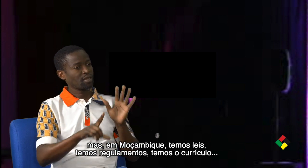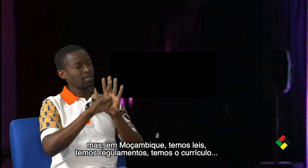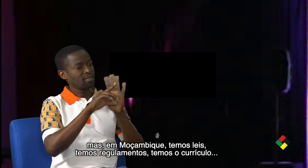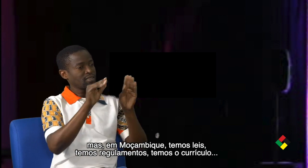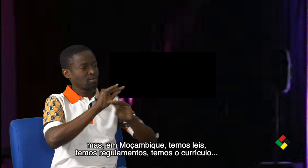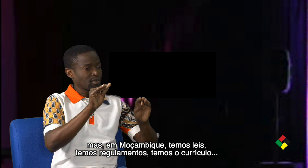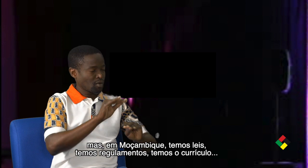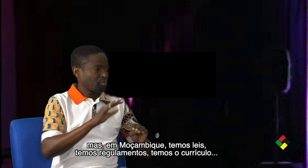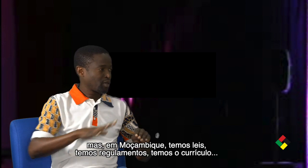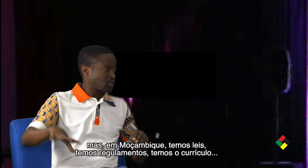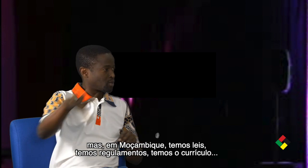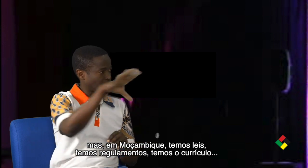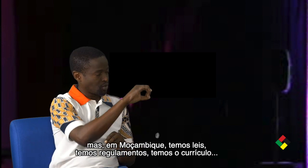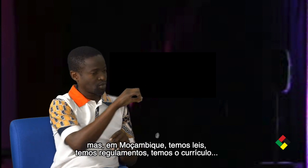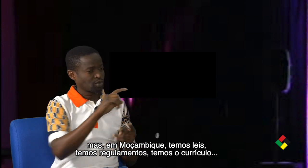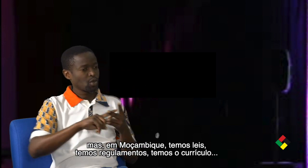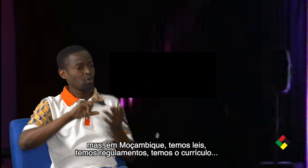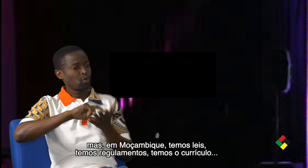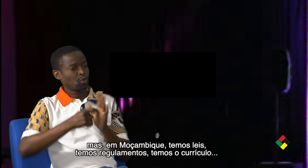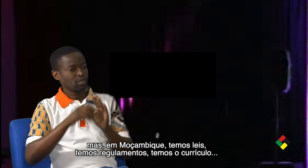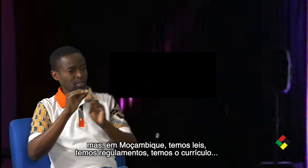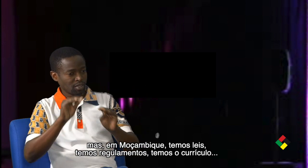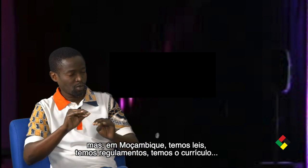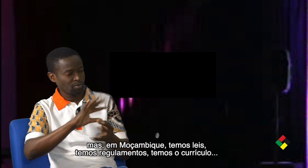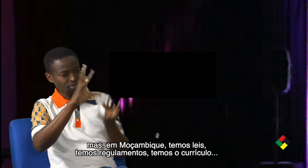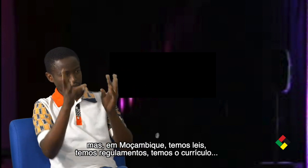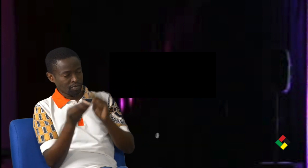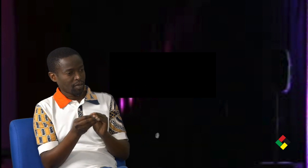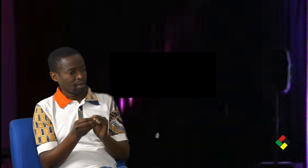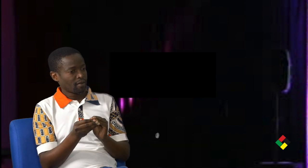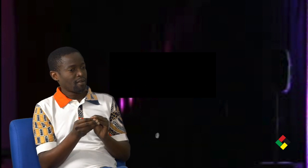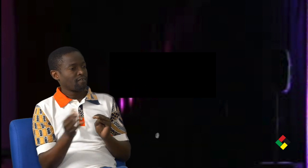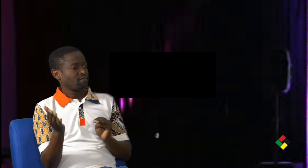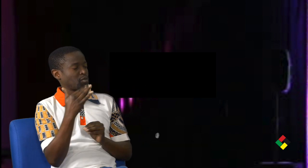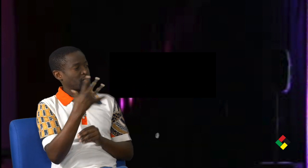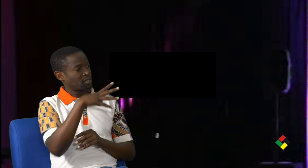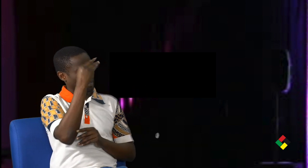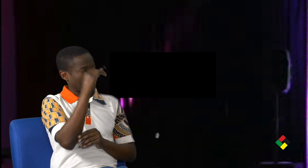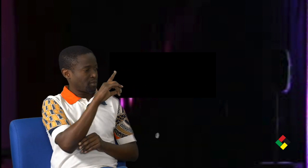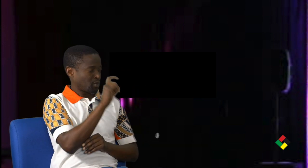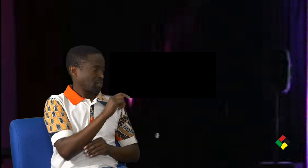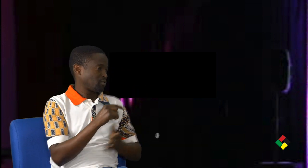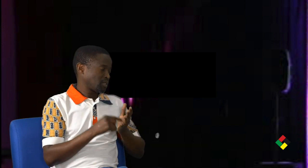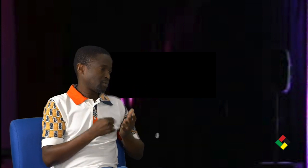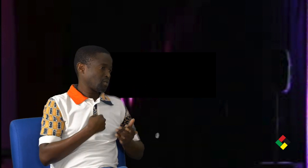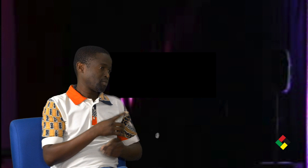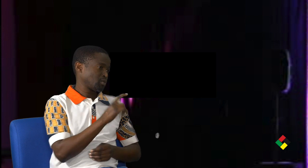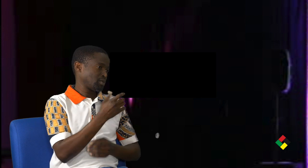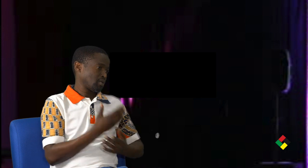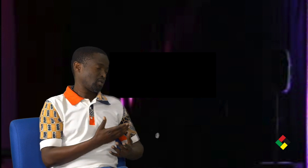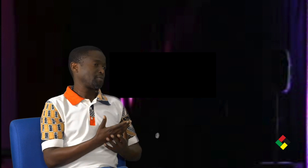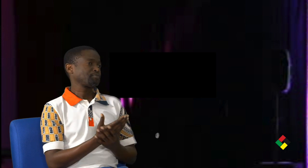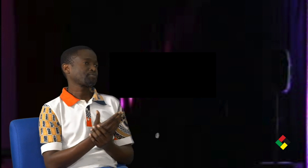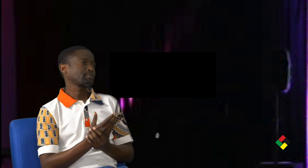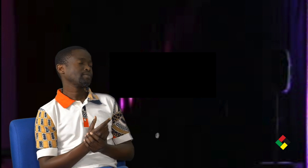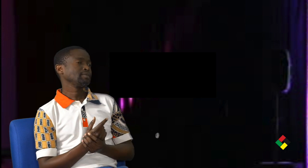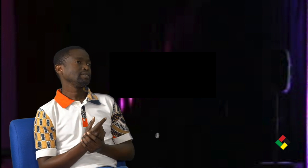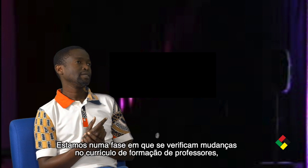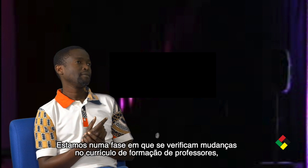regulamento, temos o currículo. Então, que é para perceber a pergunta. Agora